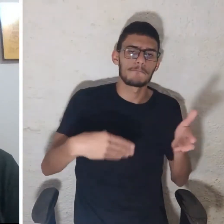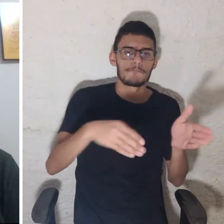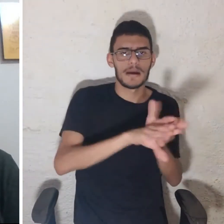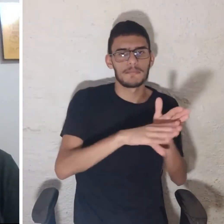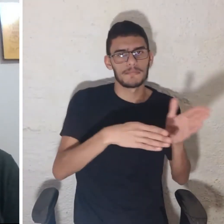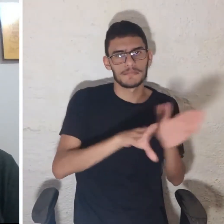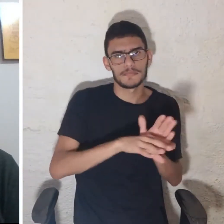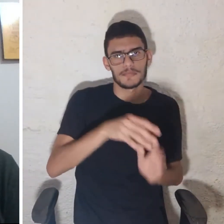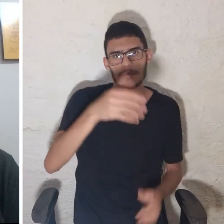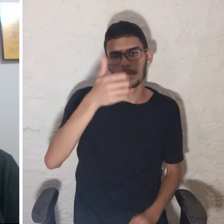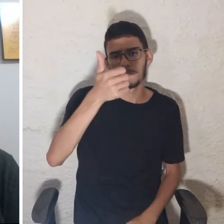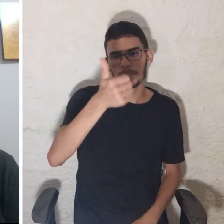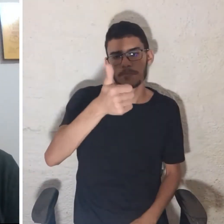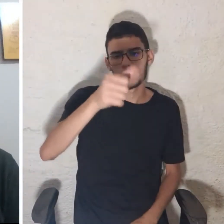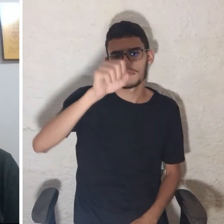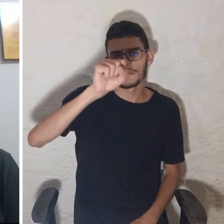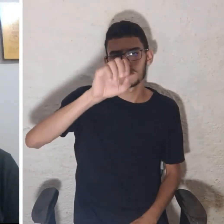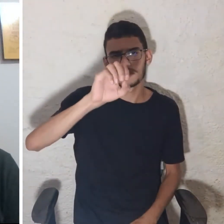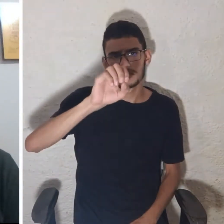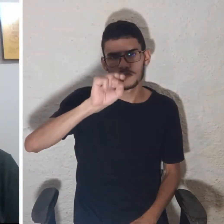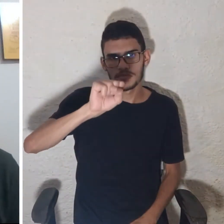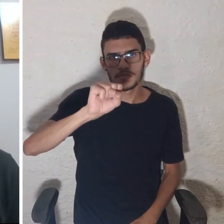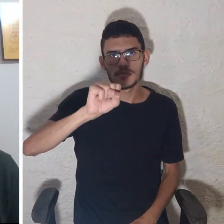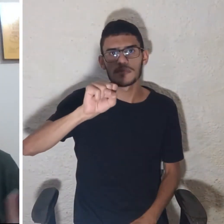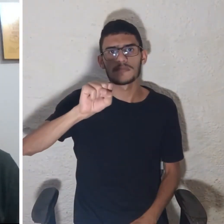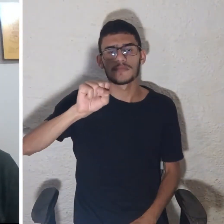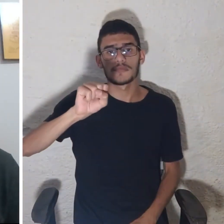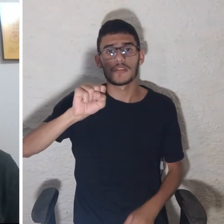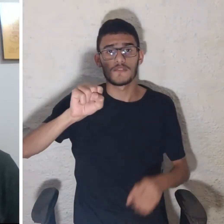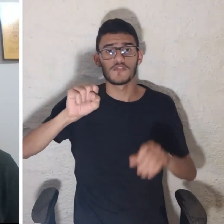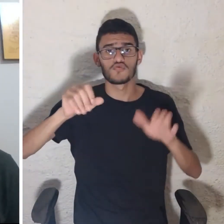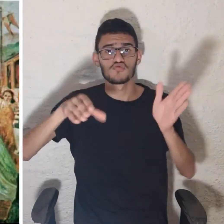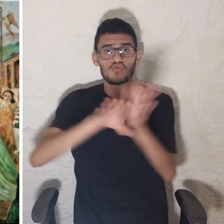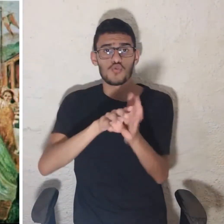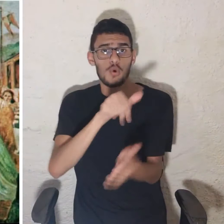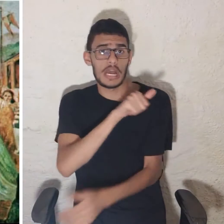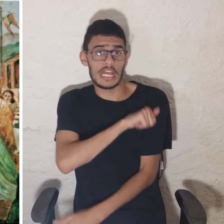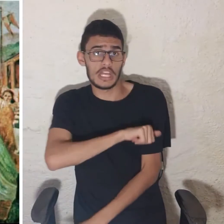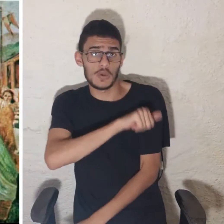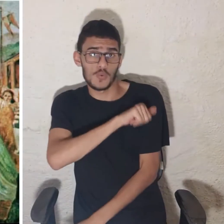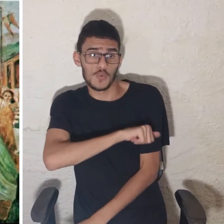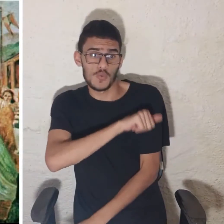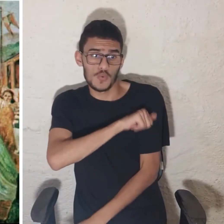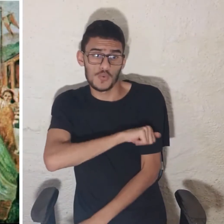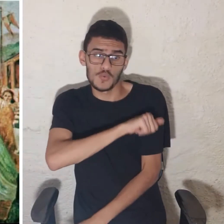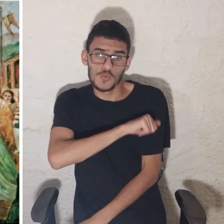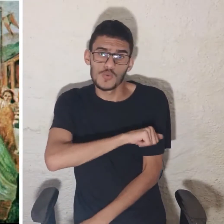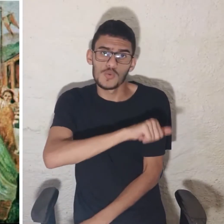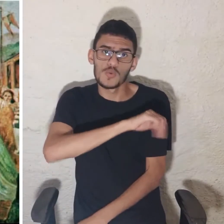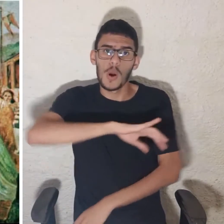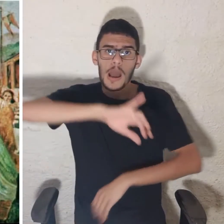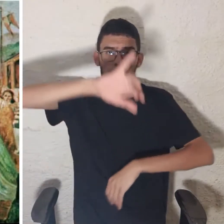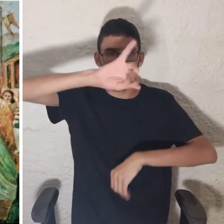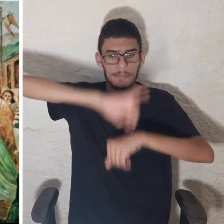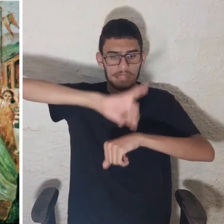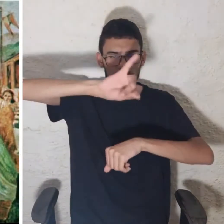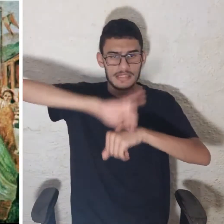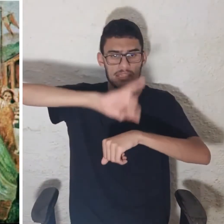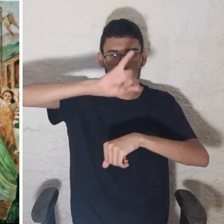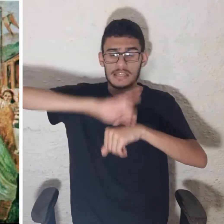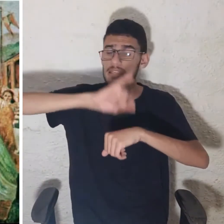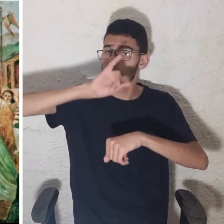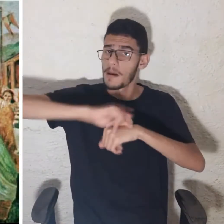aqui ao Brasil em 1808. O rei se instalou no Rio de Janeiro e transformou o Rio de Janeiro na nova capital do Império,